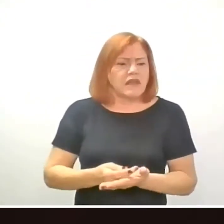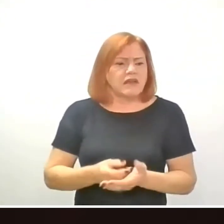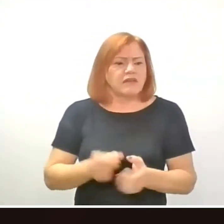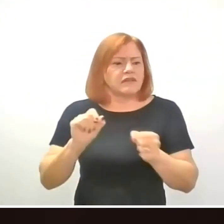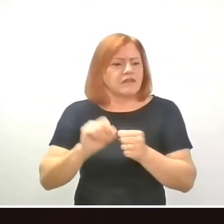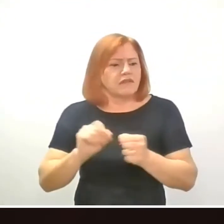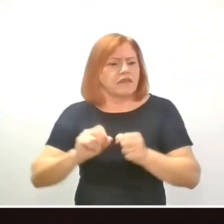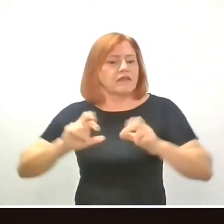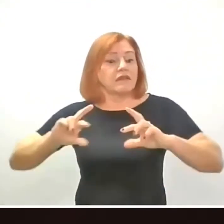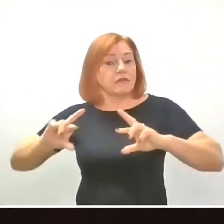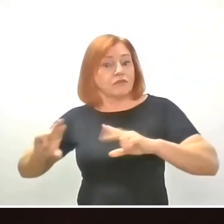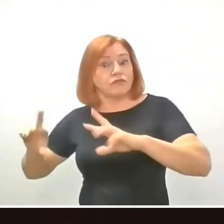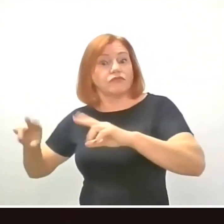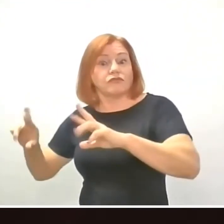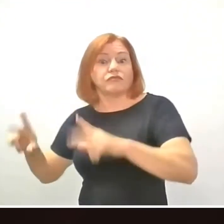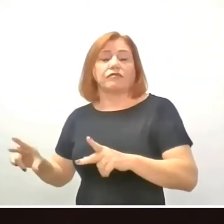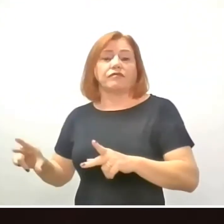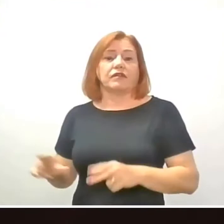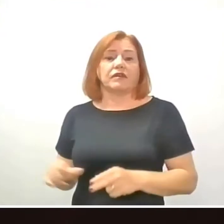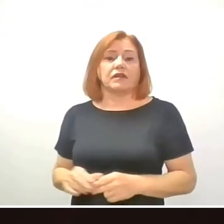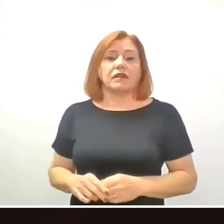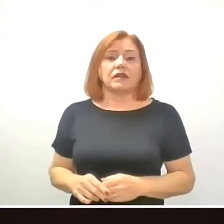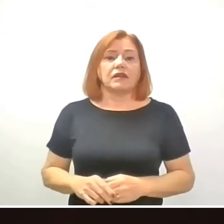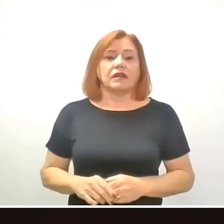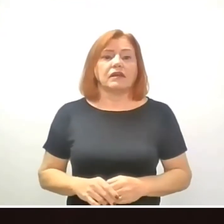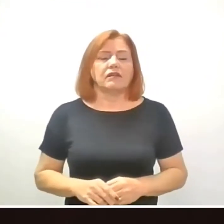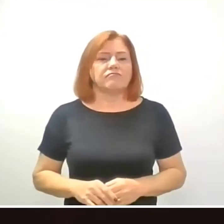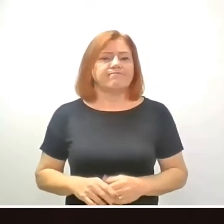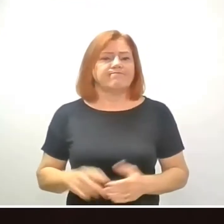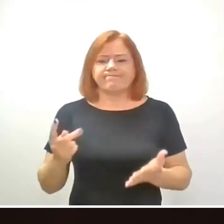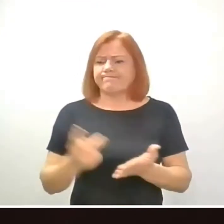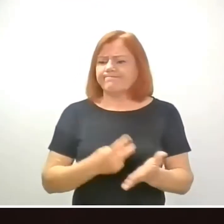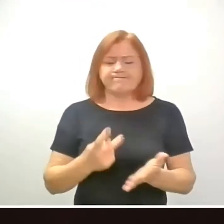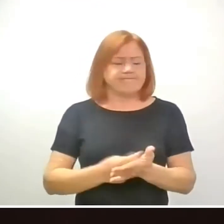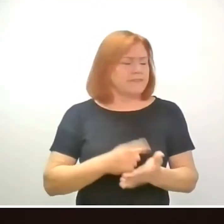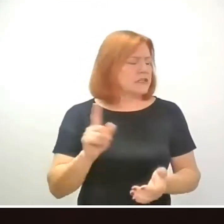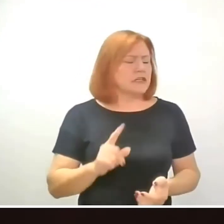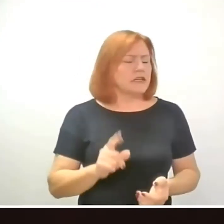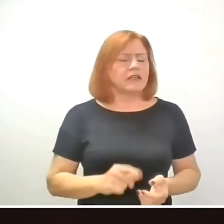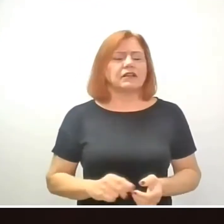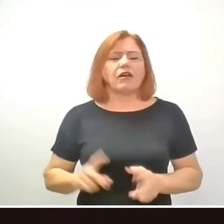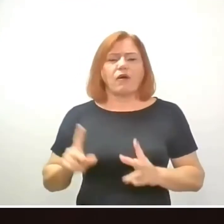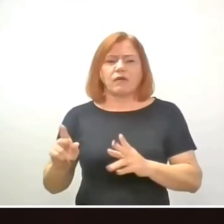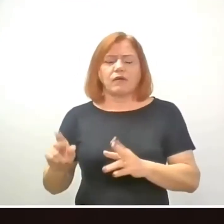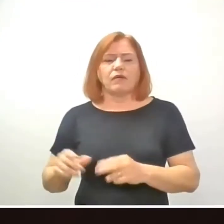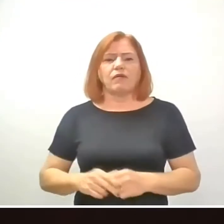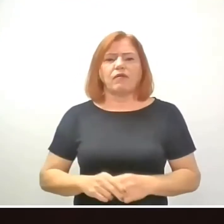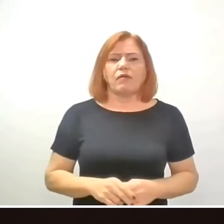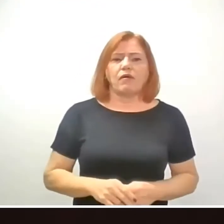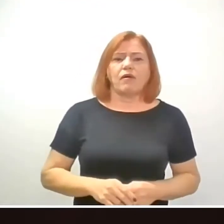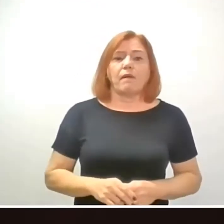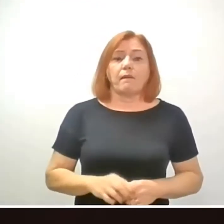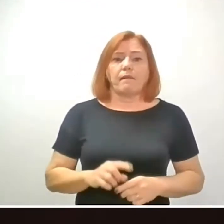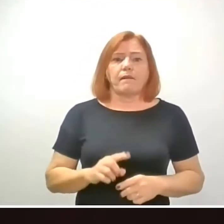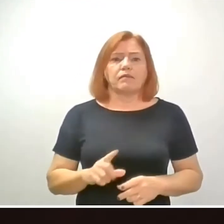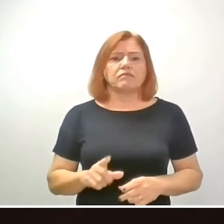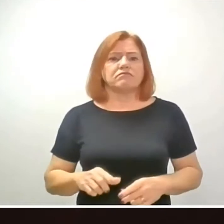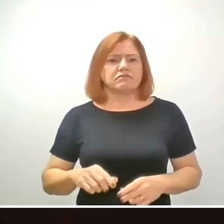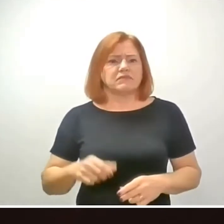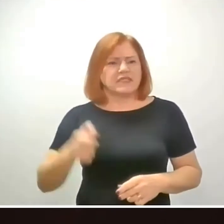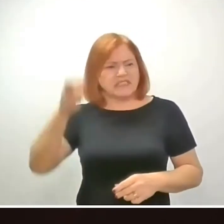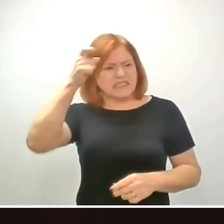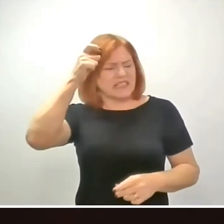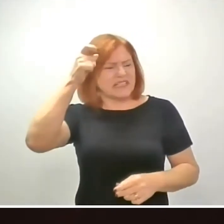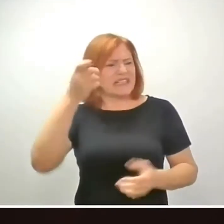cairmos nas mesmas armadilhas de Satanás, das estratégias para destruir a igreja, né? E para